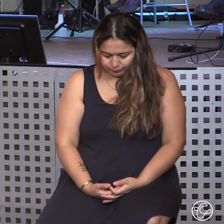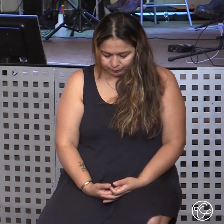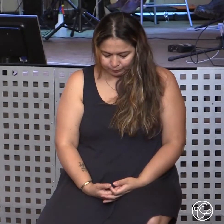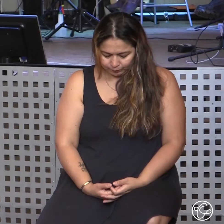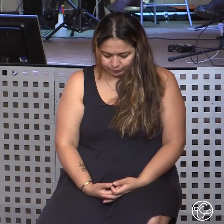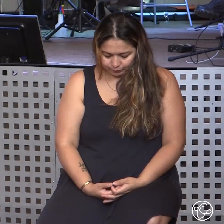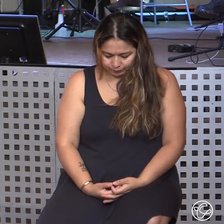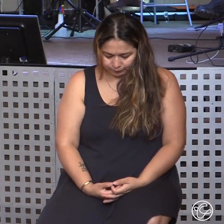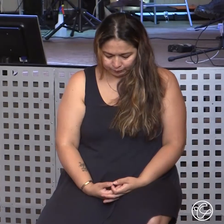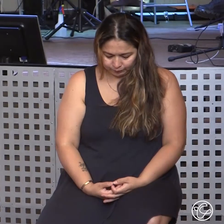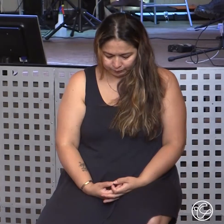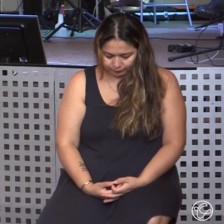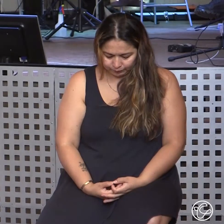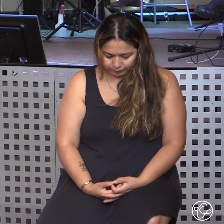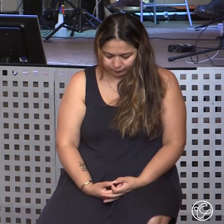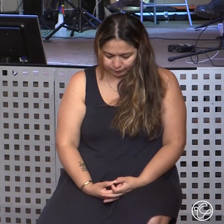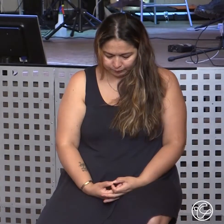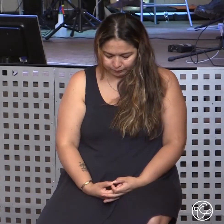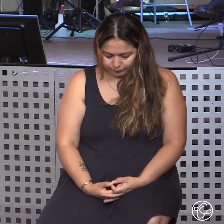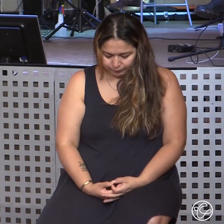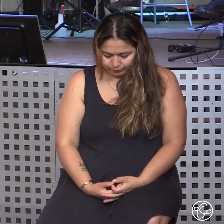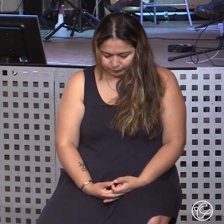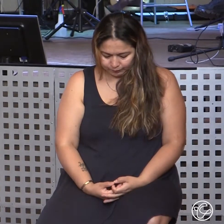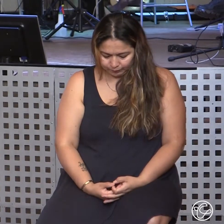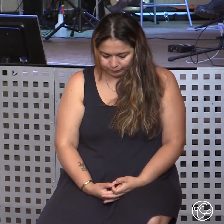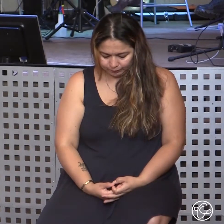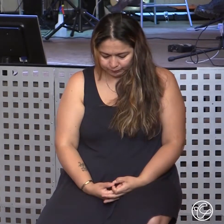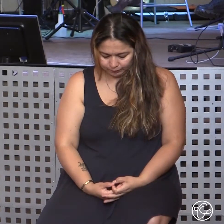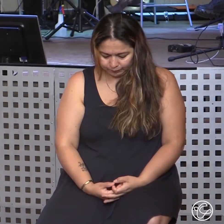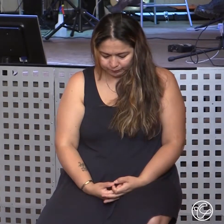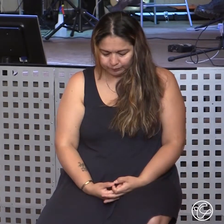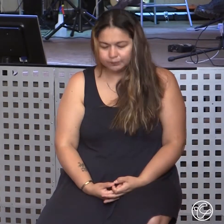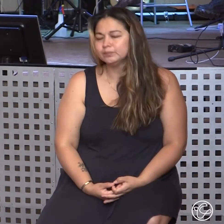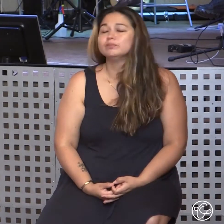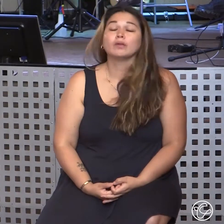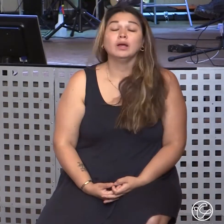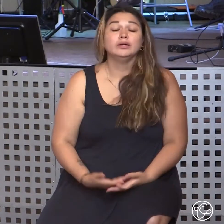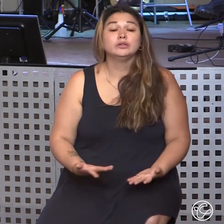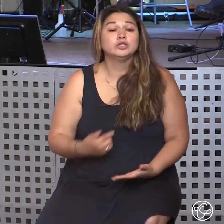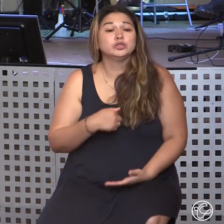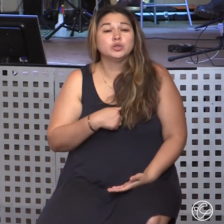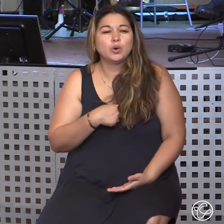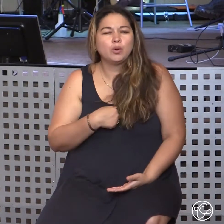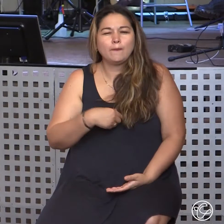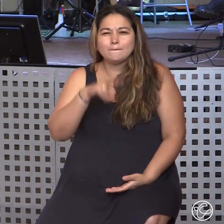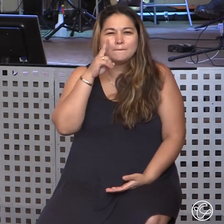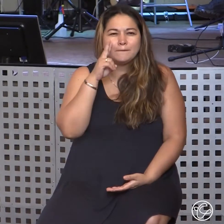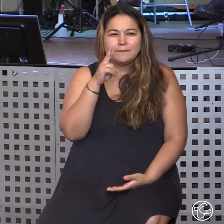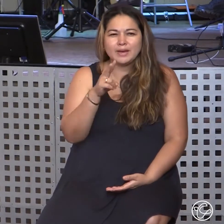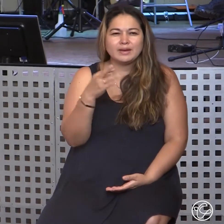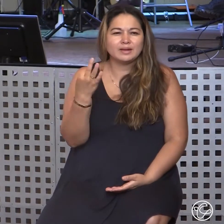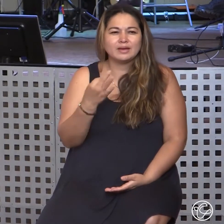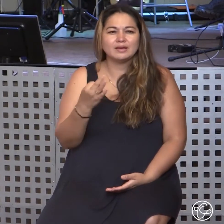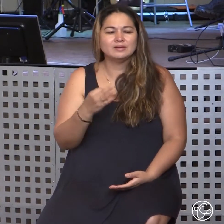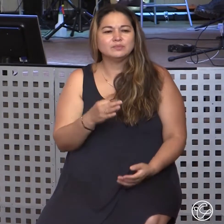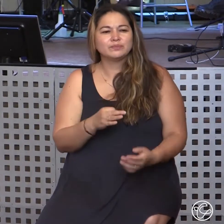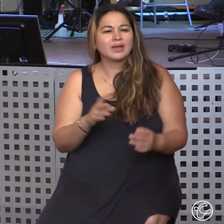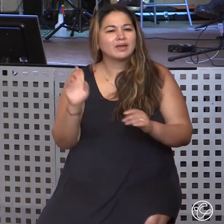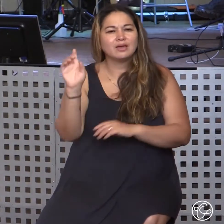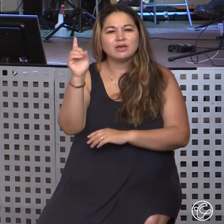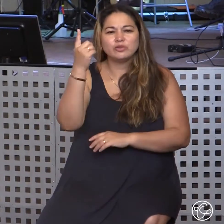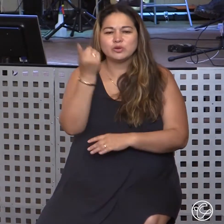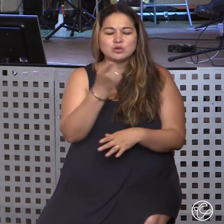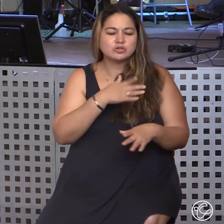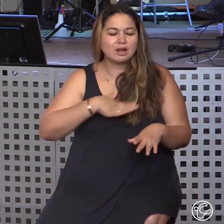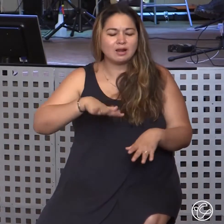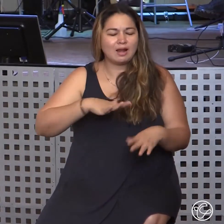alguna cosita, bueno, sí, más o menos, tal, pero no. Yo tengo que ver que Dios ha hecho un depósito